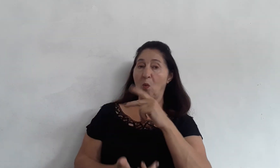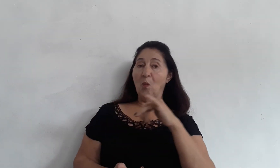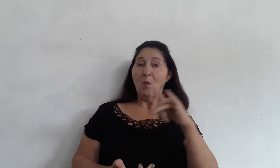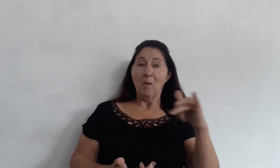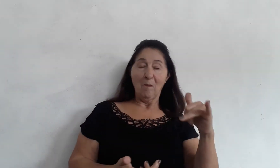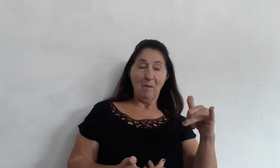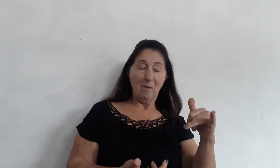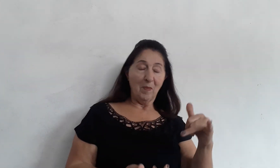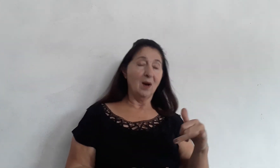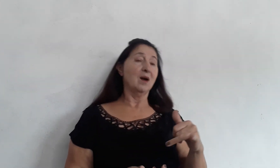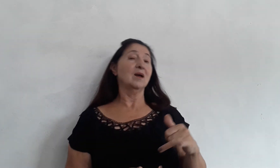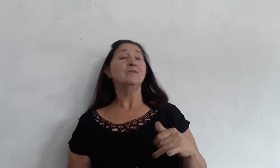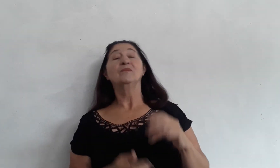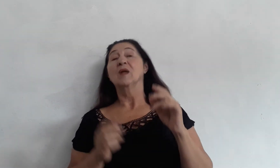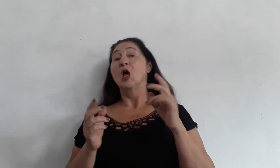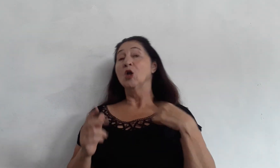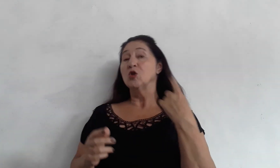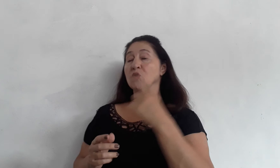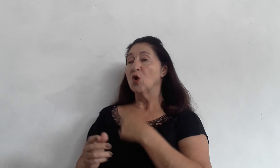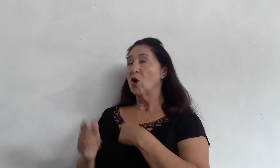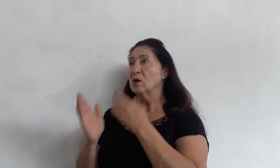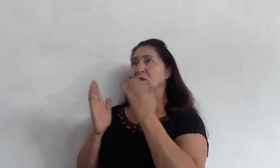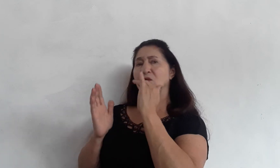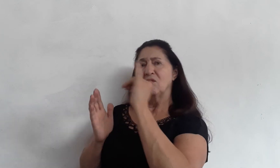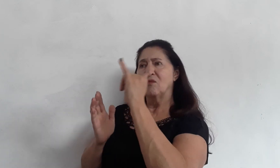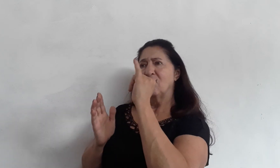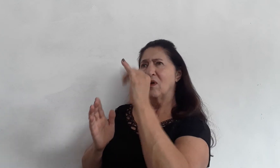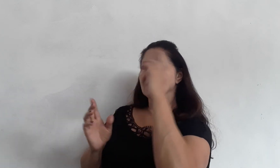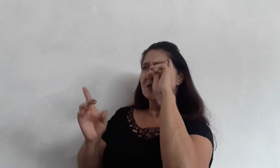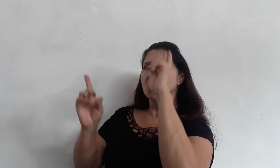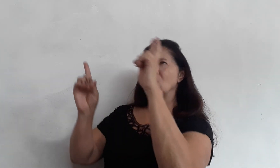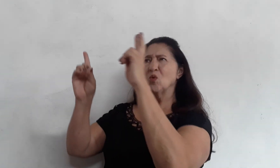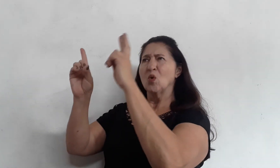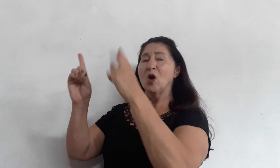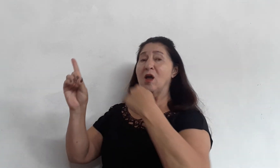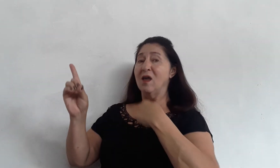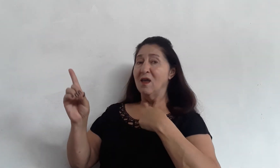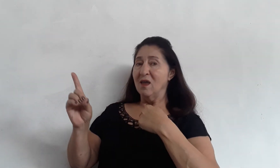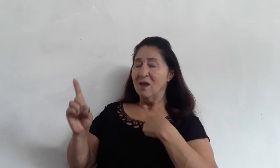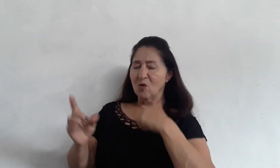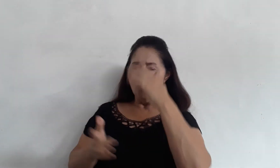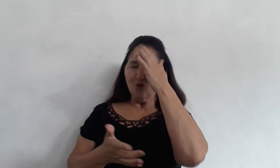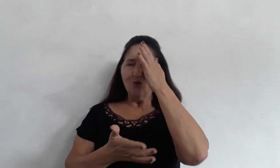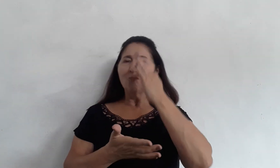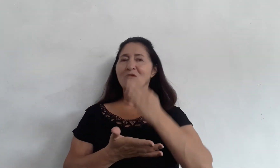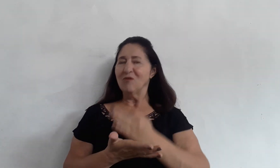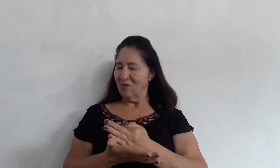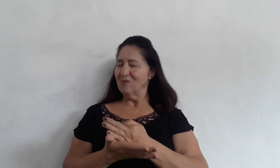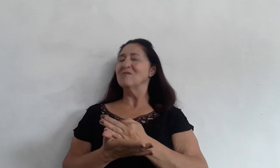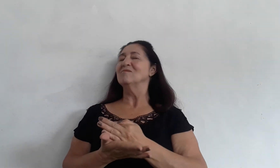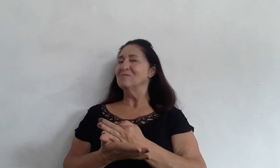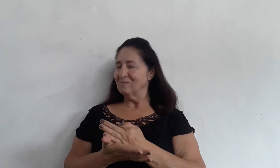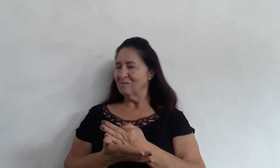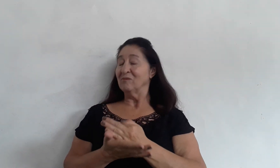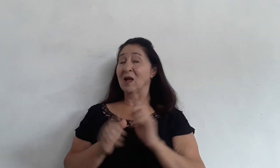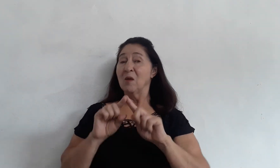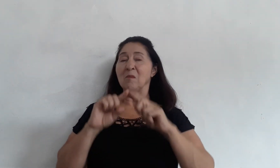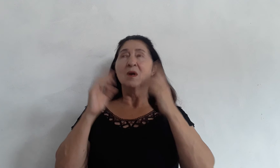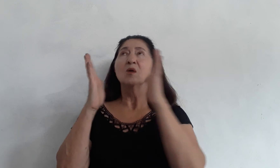dizer: Senhor, eu tenho fé, mas ajuda a minha falta de fé. Porque